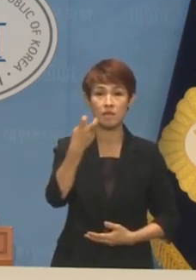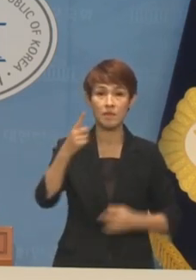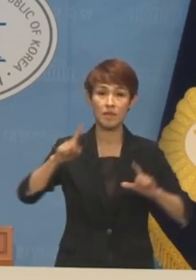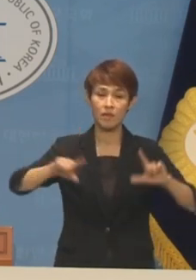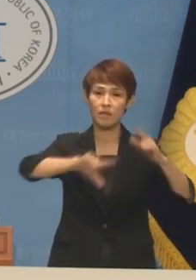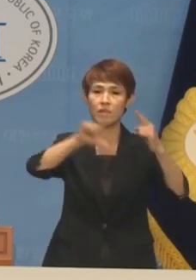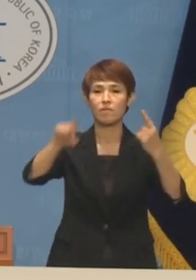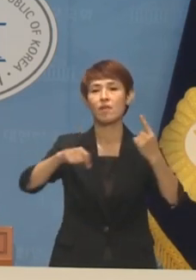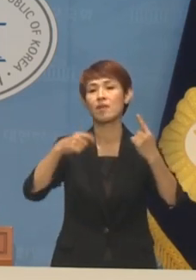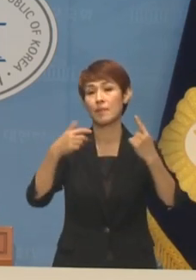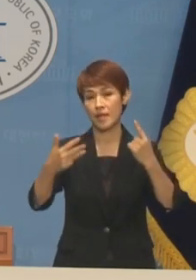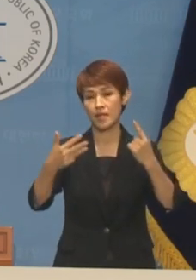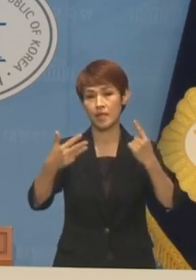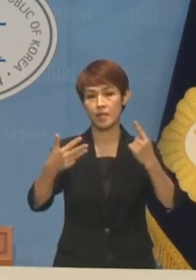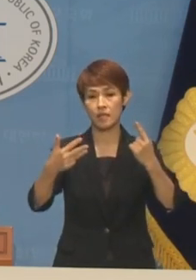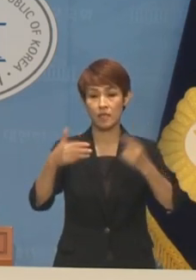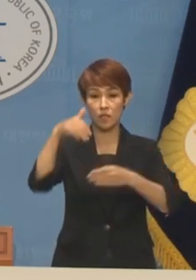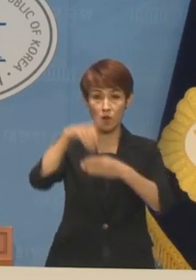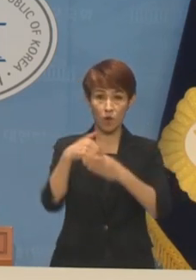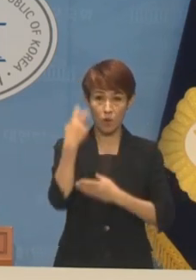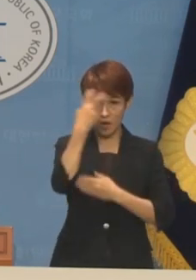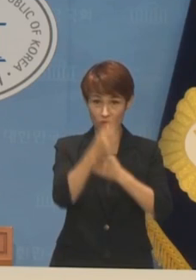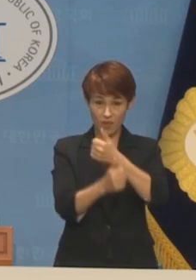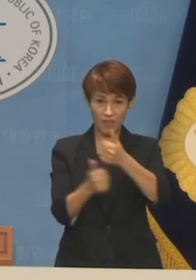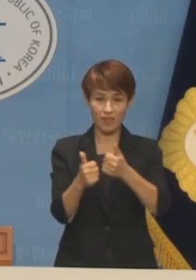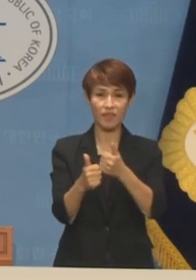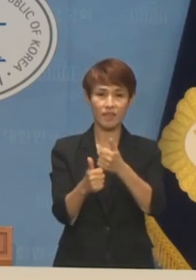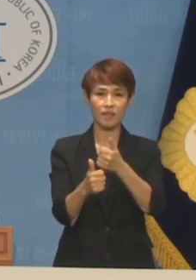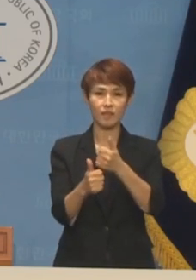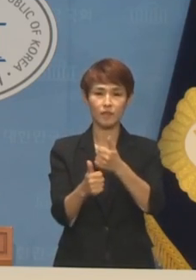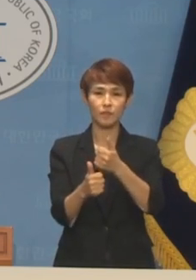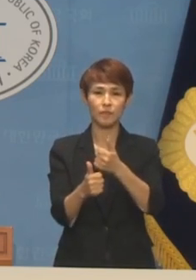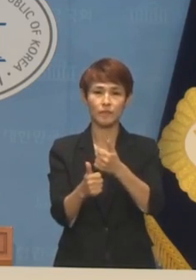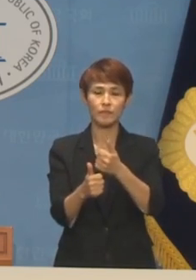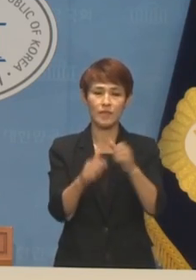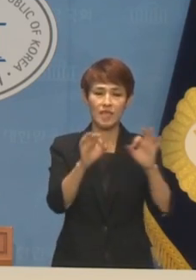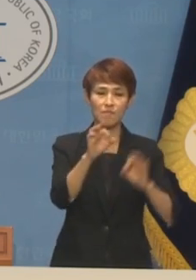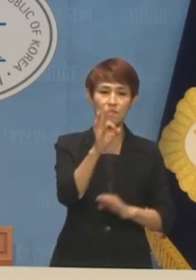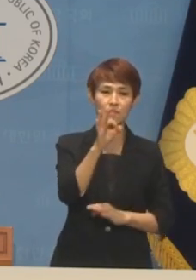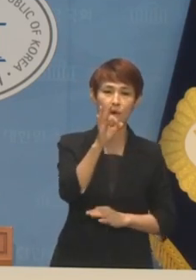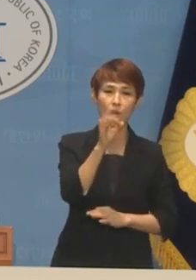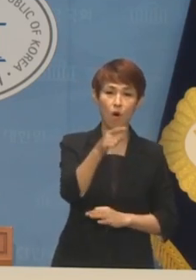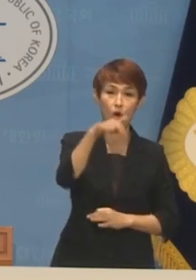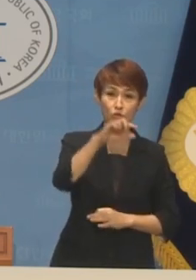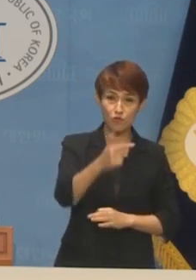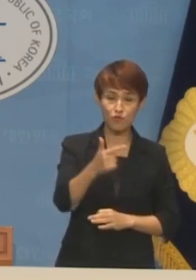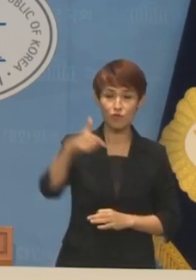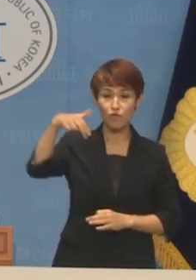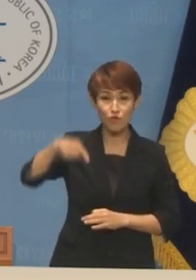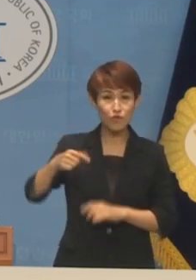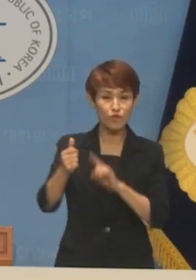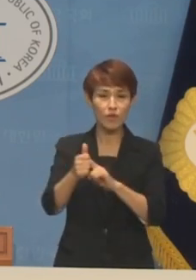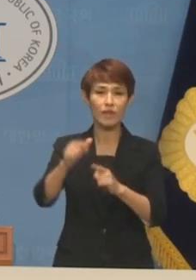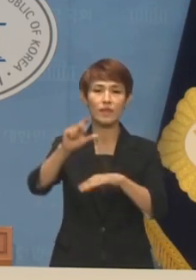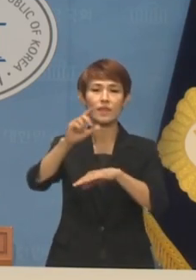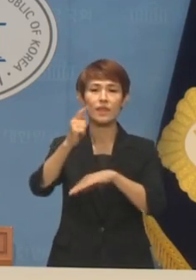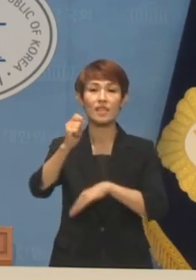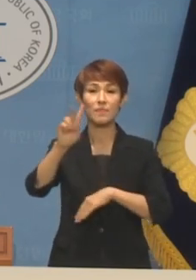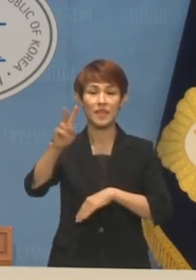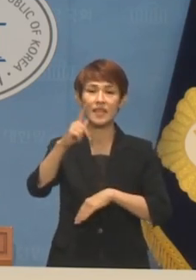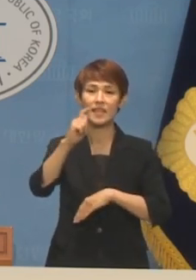8일 선관위는 김어준, 주진우 등이 진행한 TBS